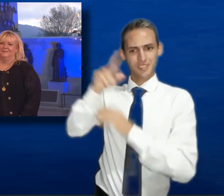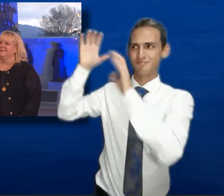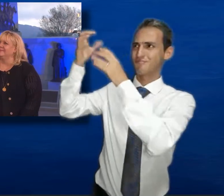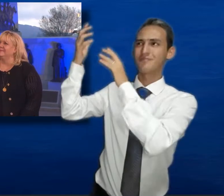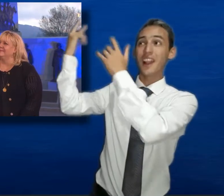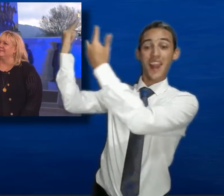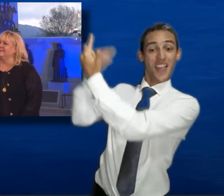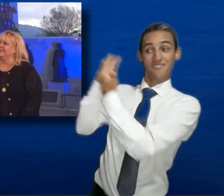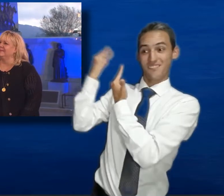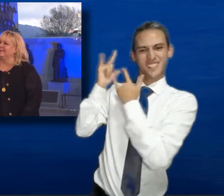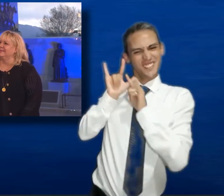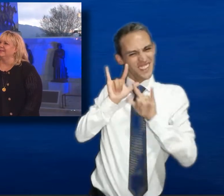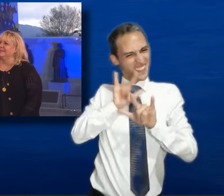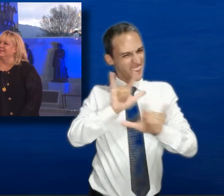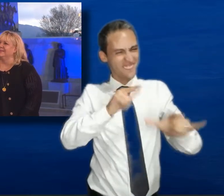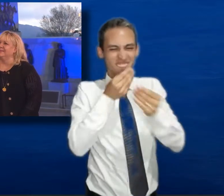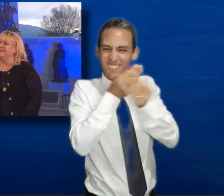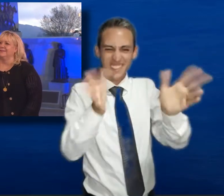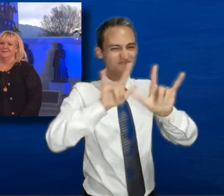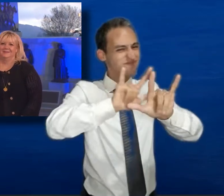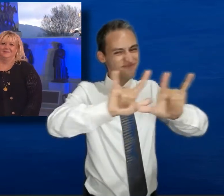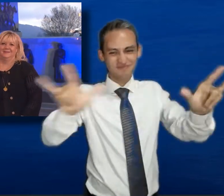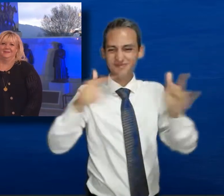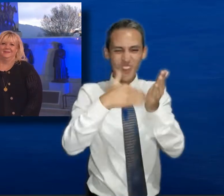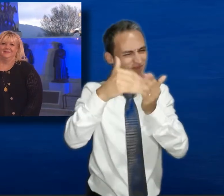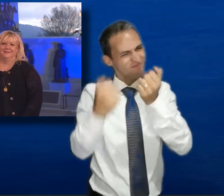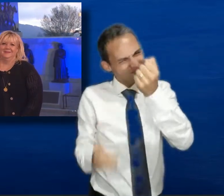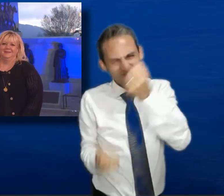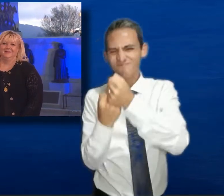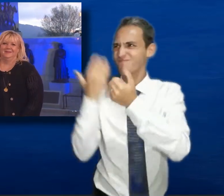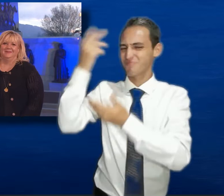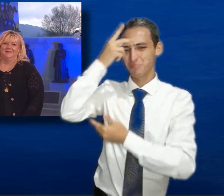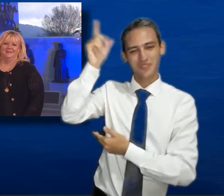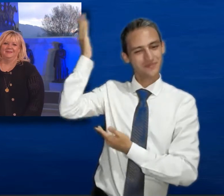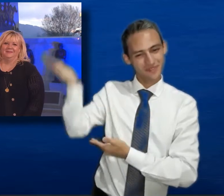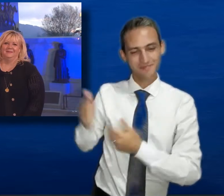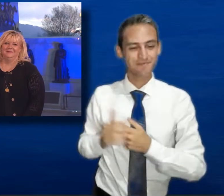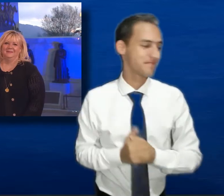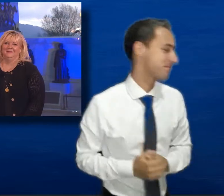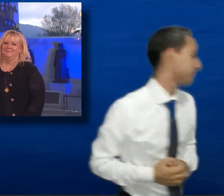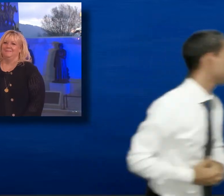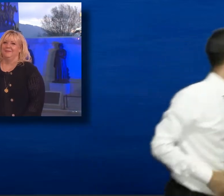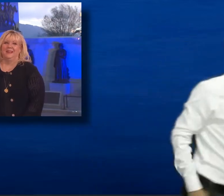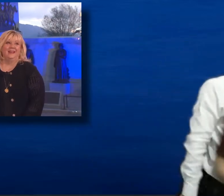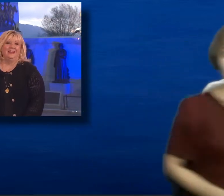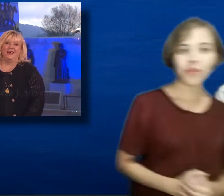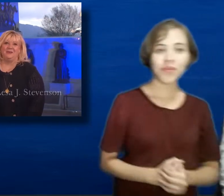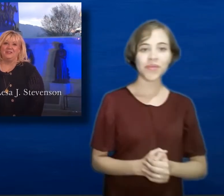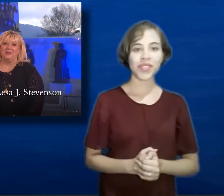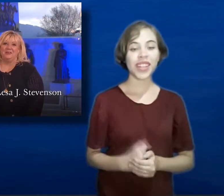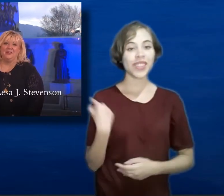e da primeira presidência. Eles amam vocês, e nós também. E todos nós os honramos e